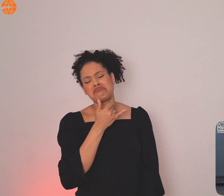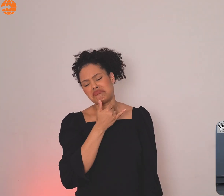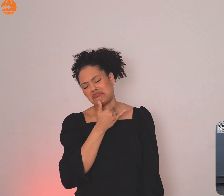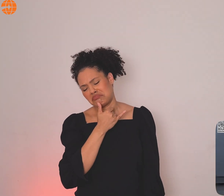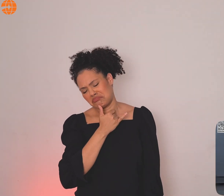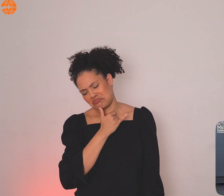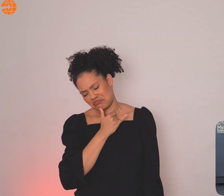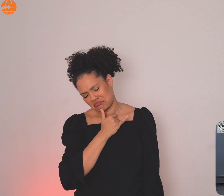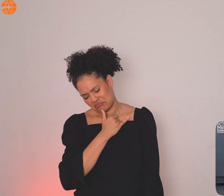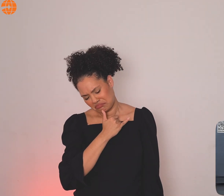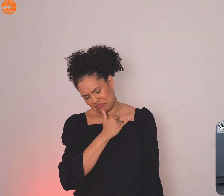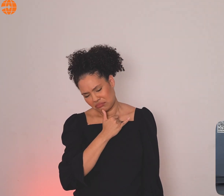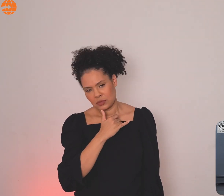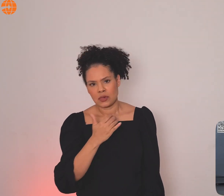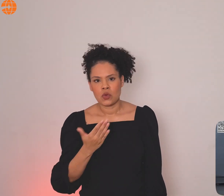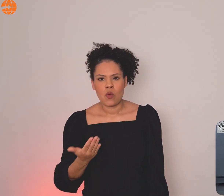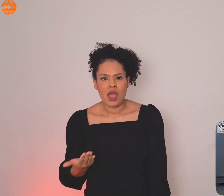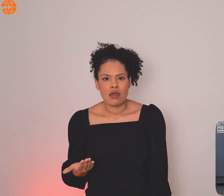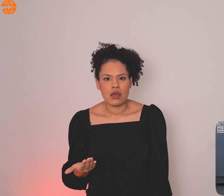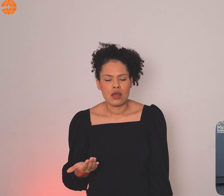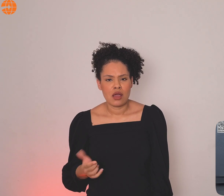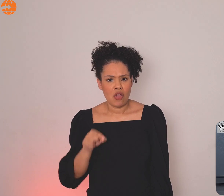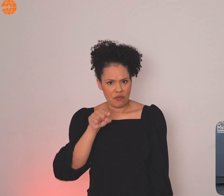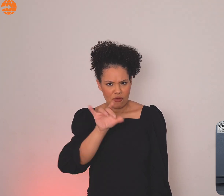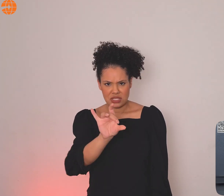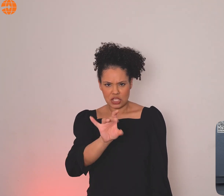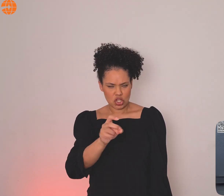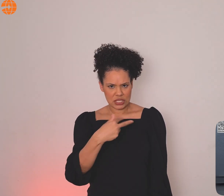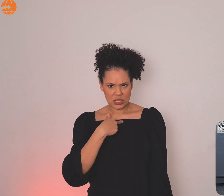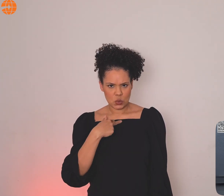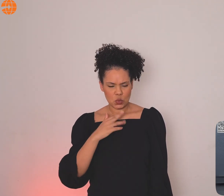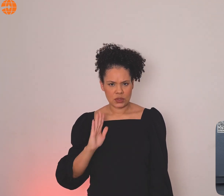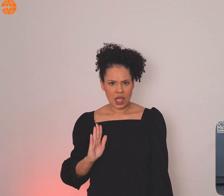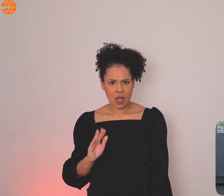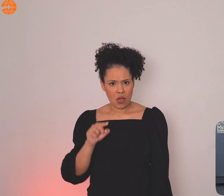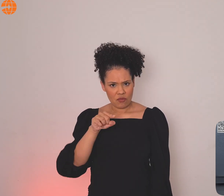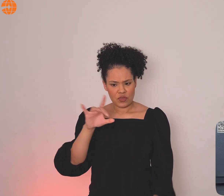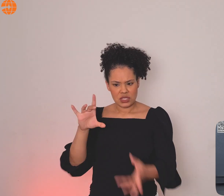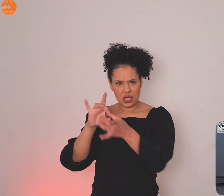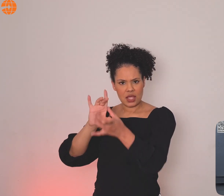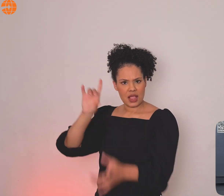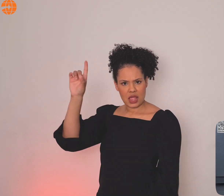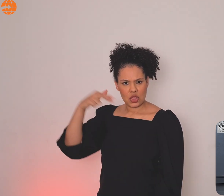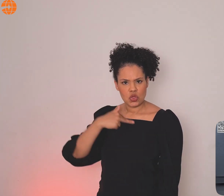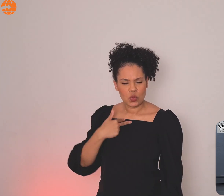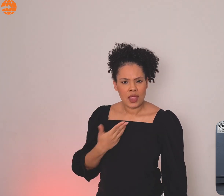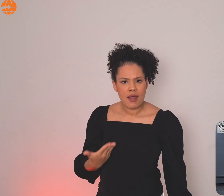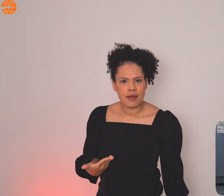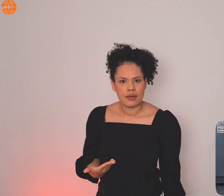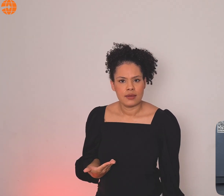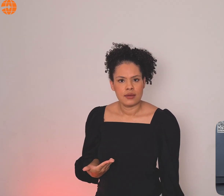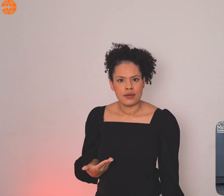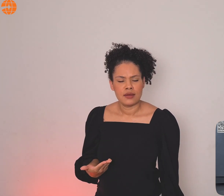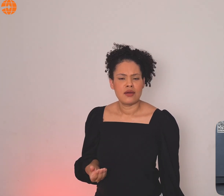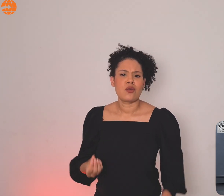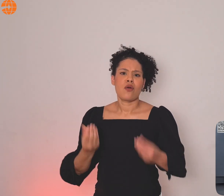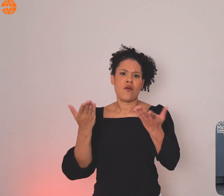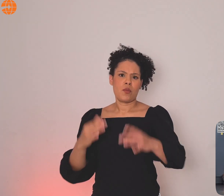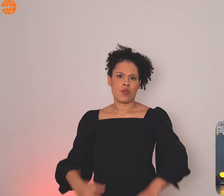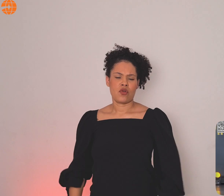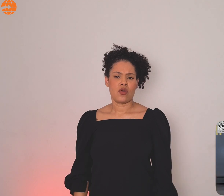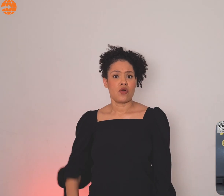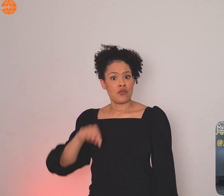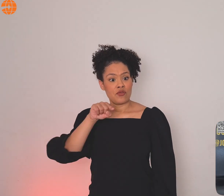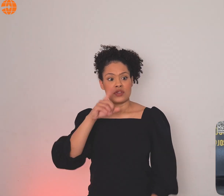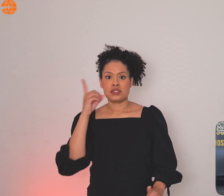Então você não é capaz de construir nada sozinho, com o teu Deus. E você não é capaz de achar um